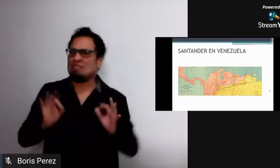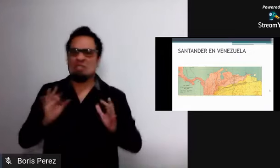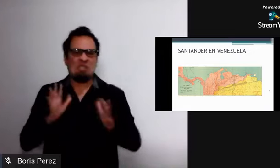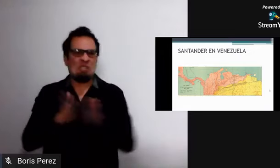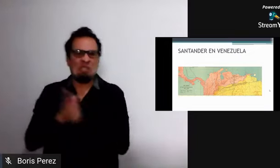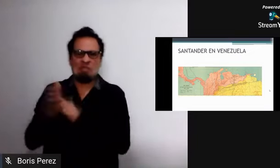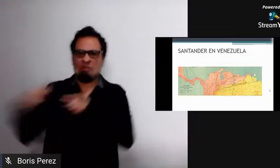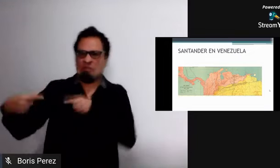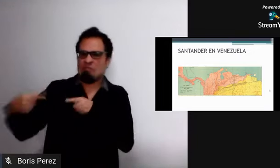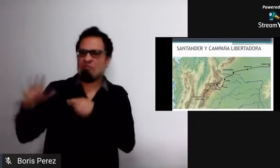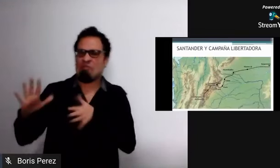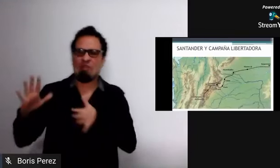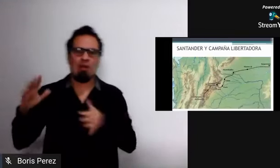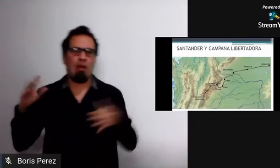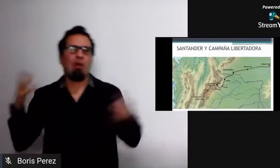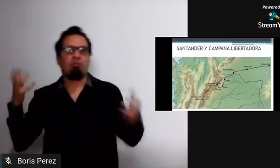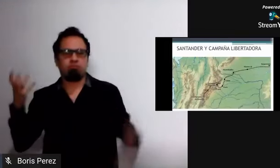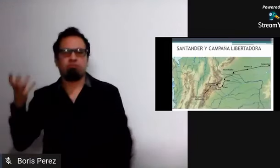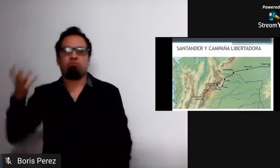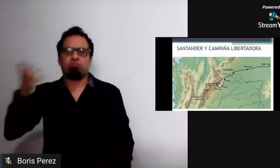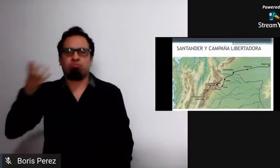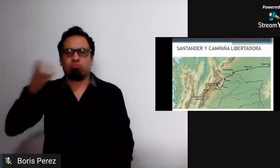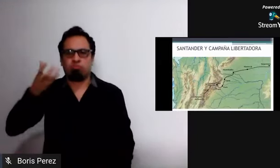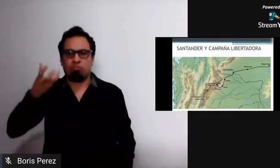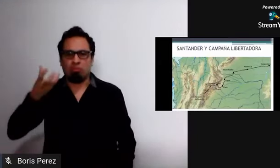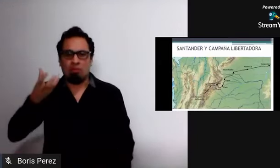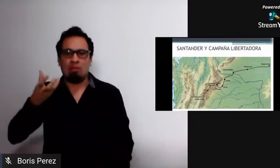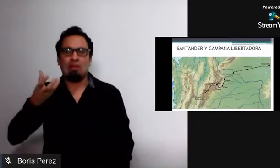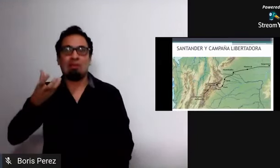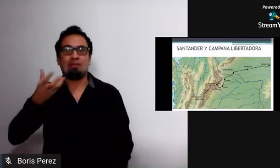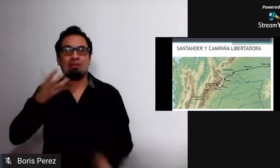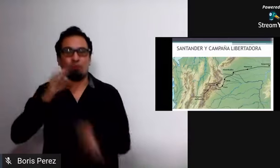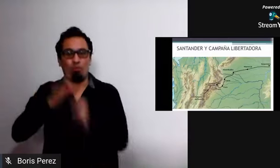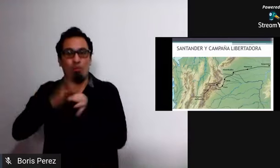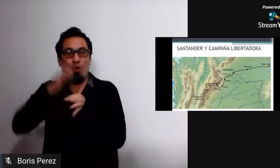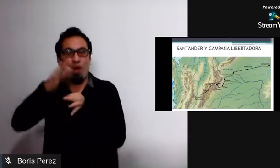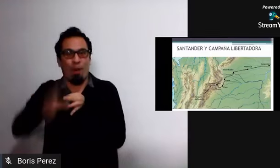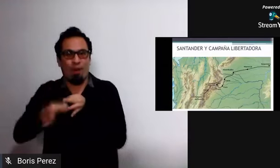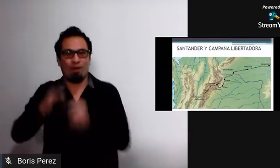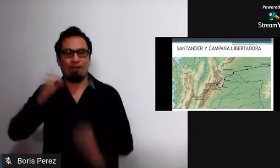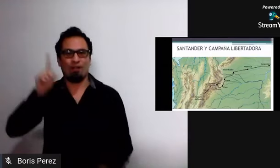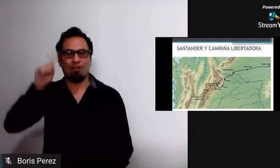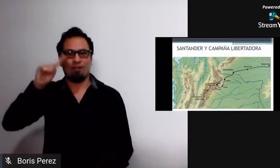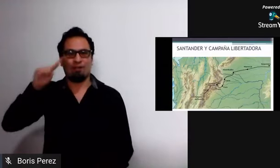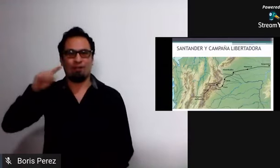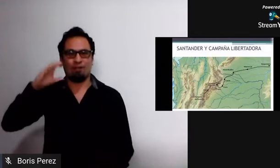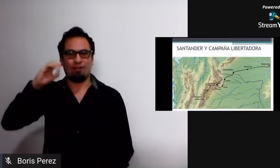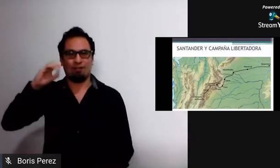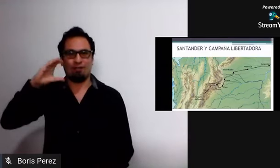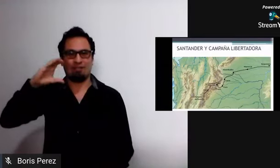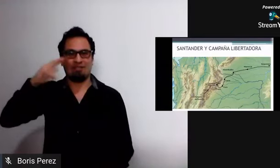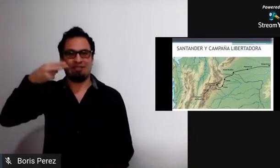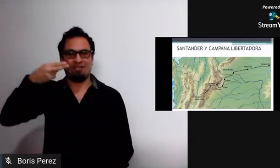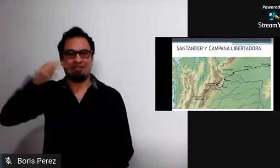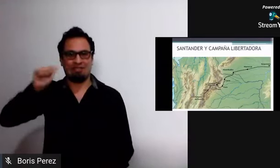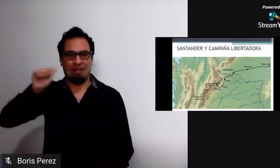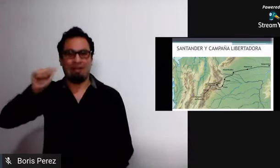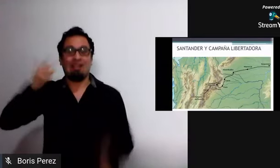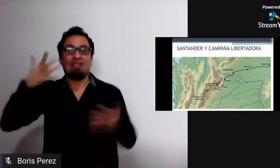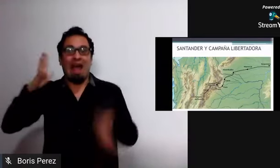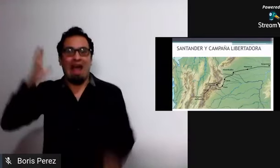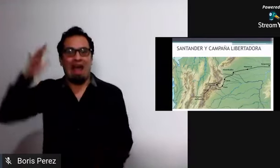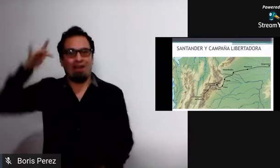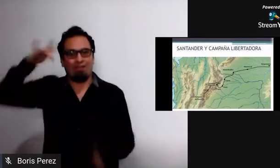clima. Sin embargo, de manera simultánea vemos que se va librando toda esa campaña libertadora